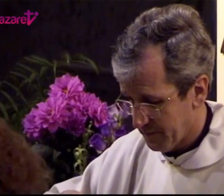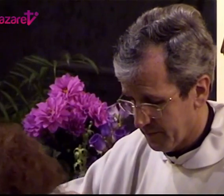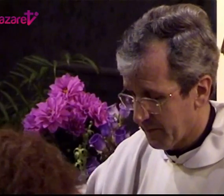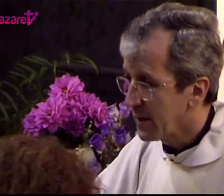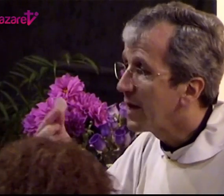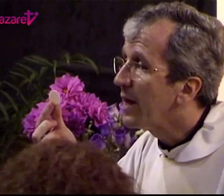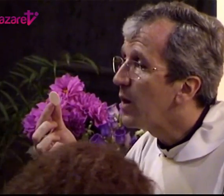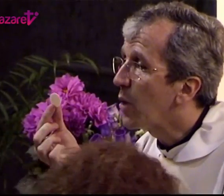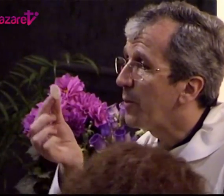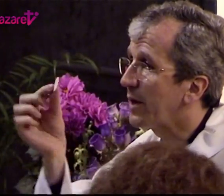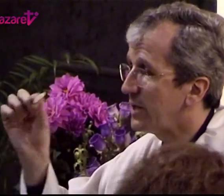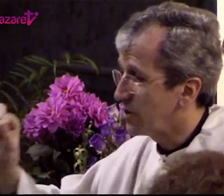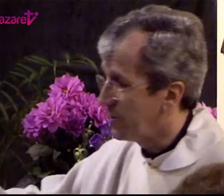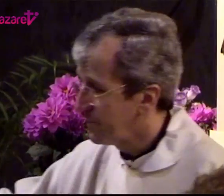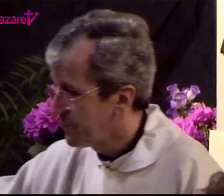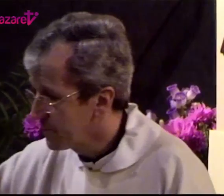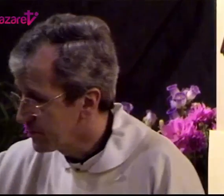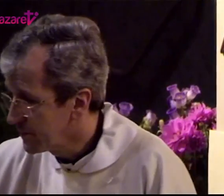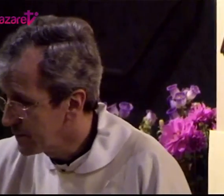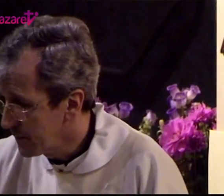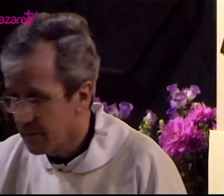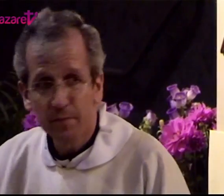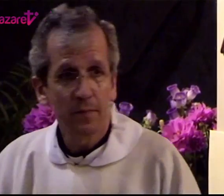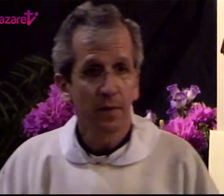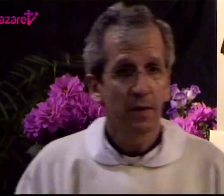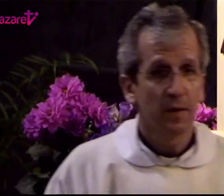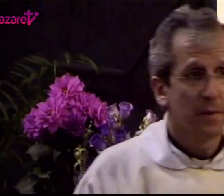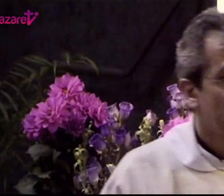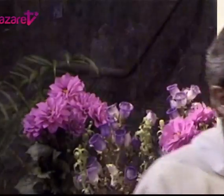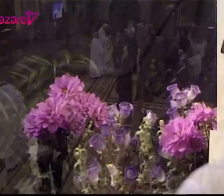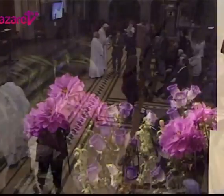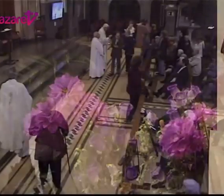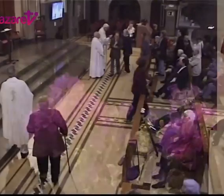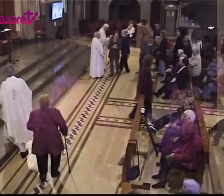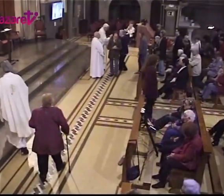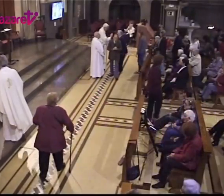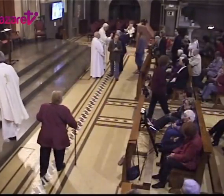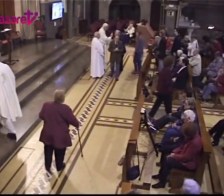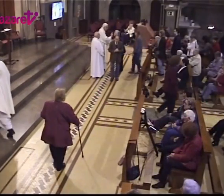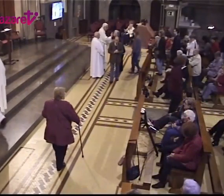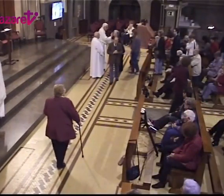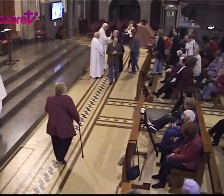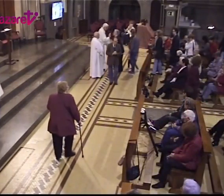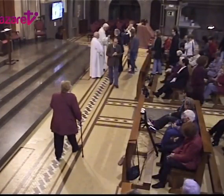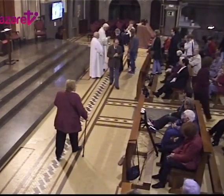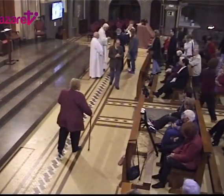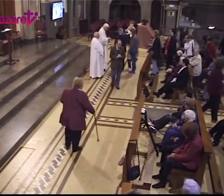y colaboramos juntos con los jóvenes sordos que participaron en el encuentro. Está aquí para visitar a su